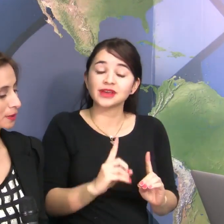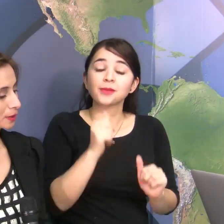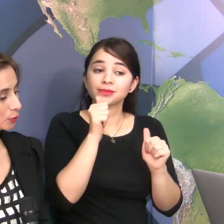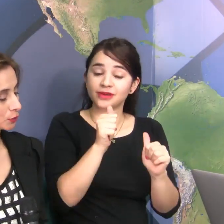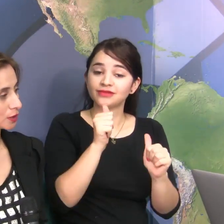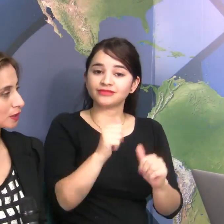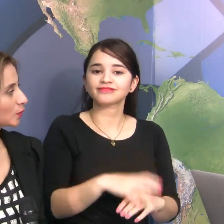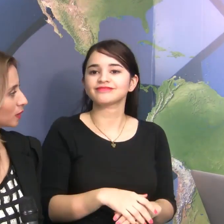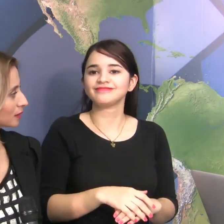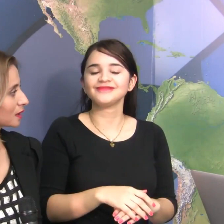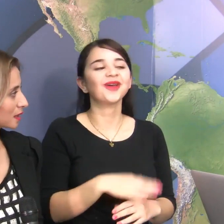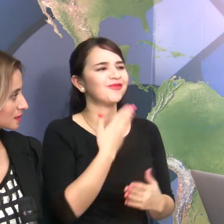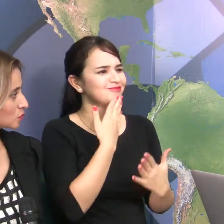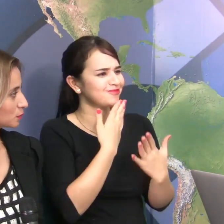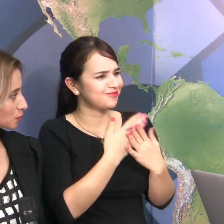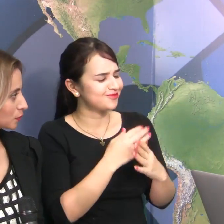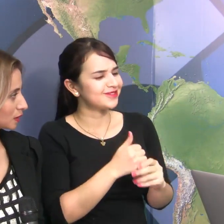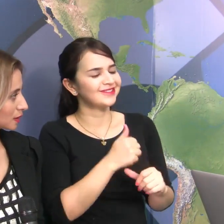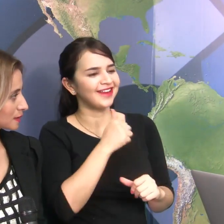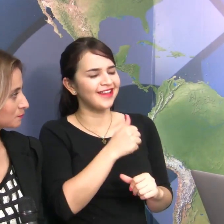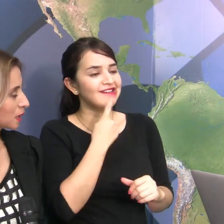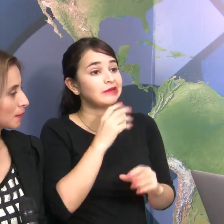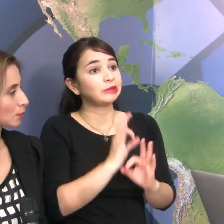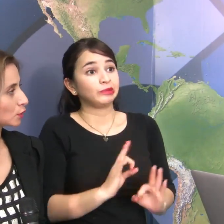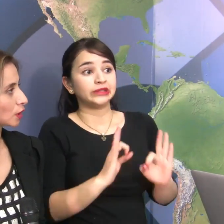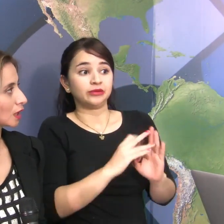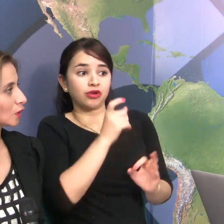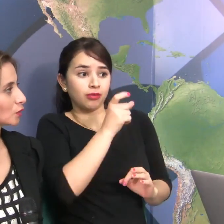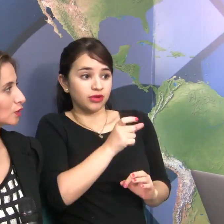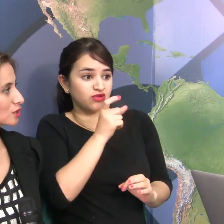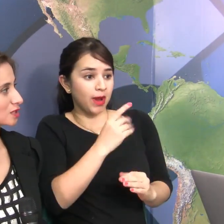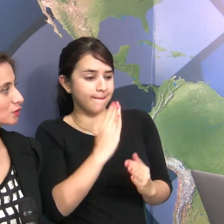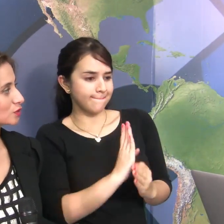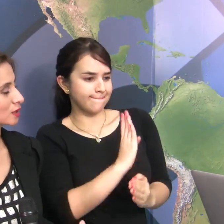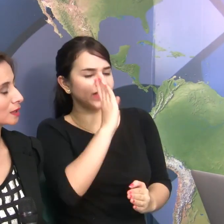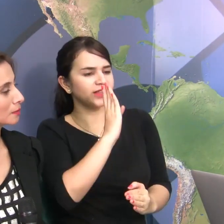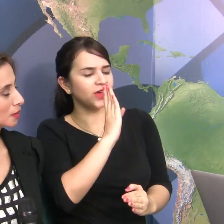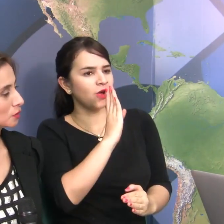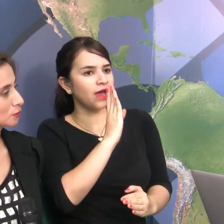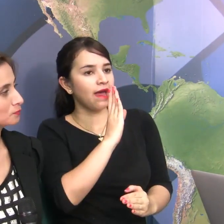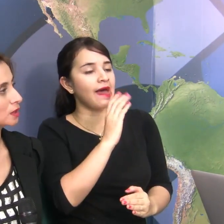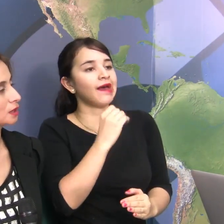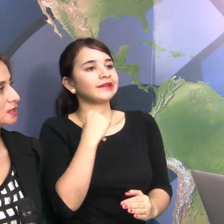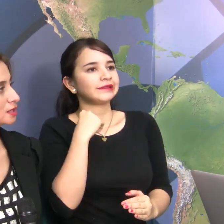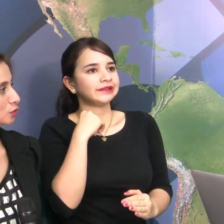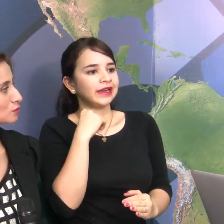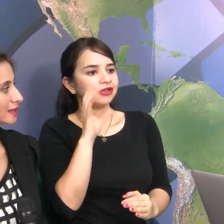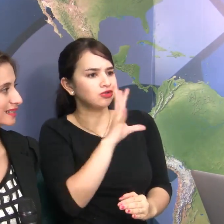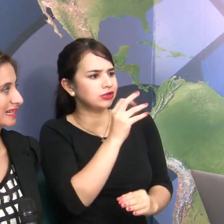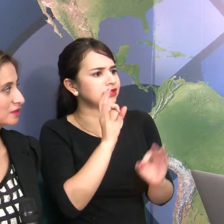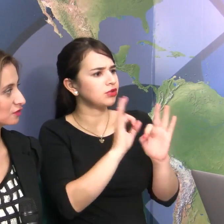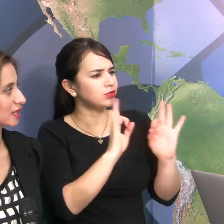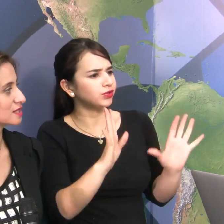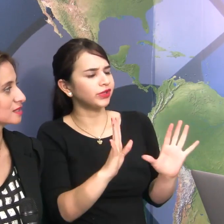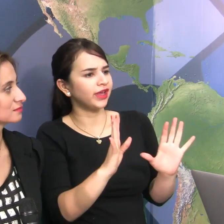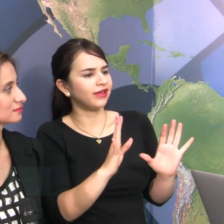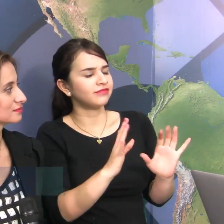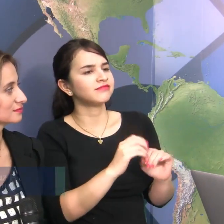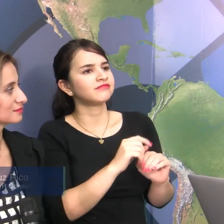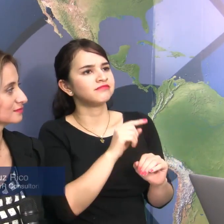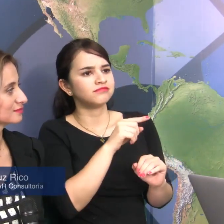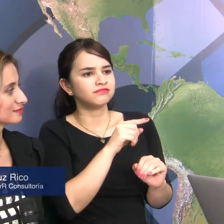el emprendedor tener en cuenta estas oportunidades porque es lo que nos hace conocer en el medio y hacernos marcar la